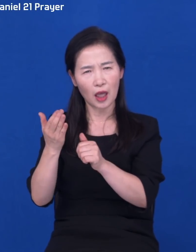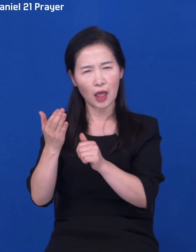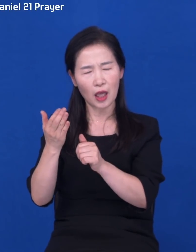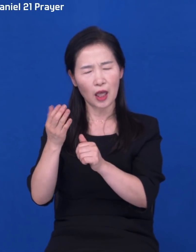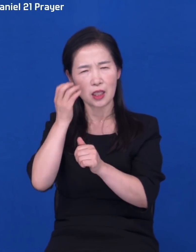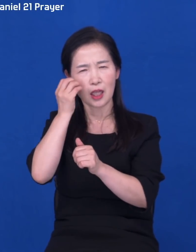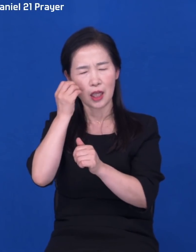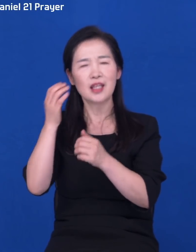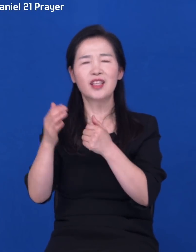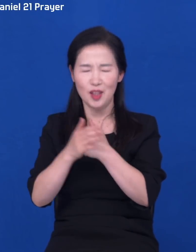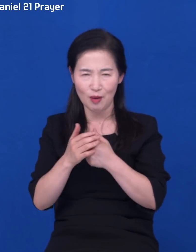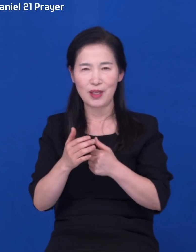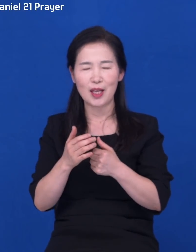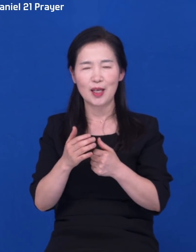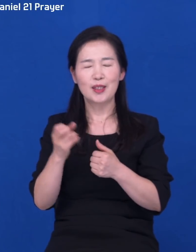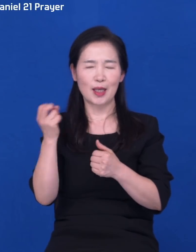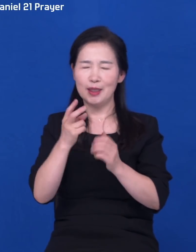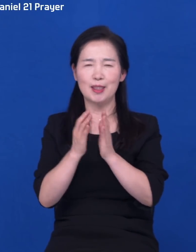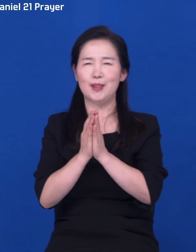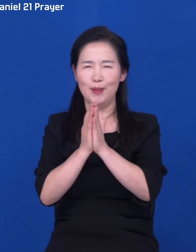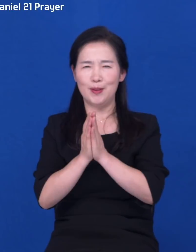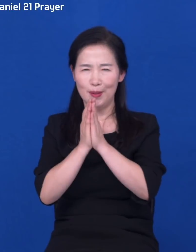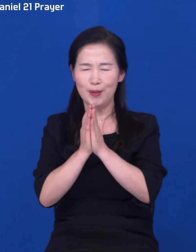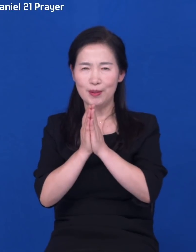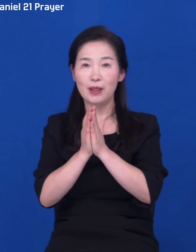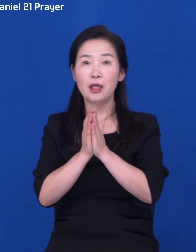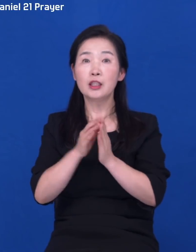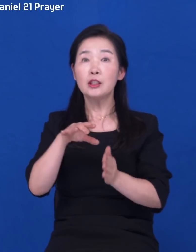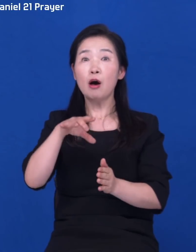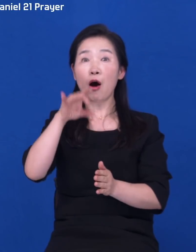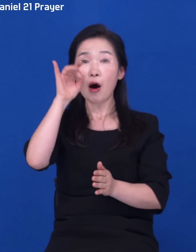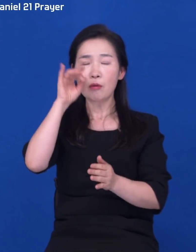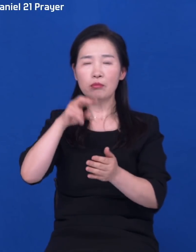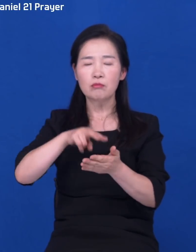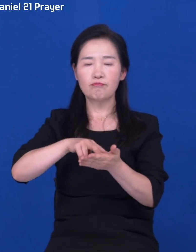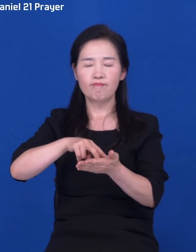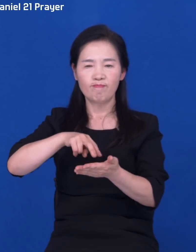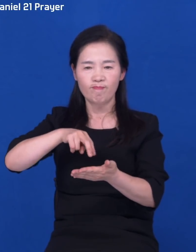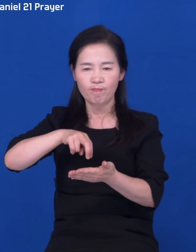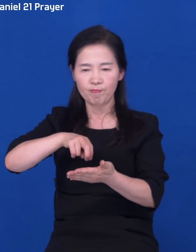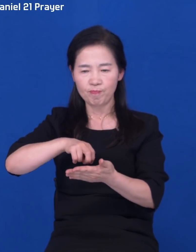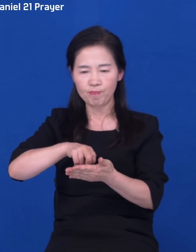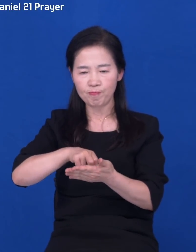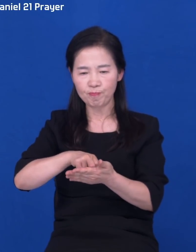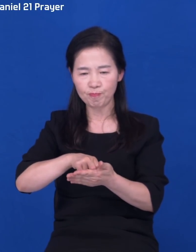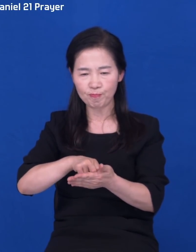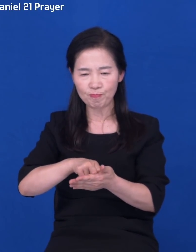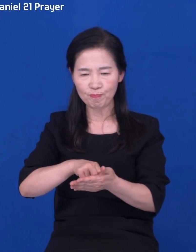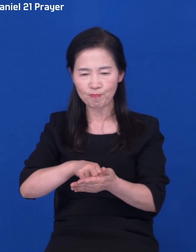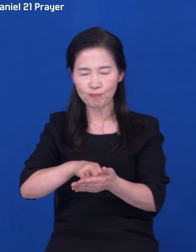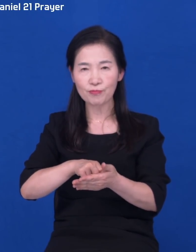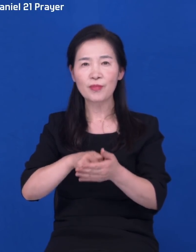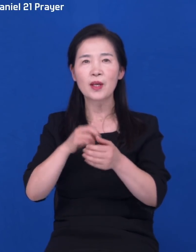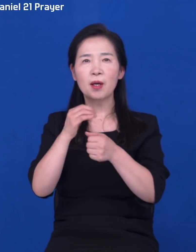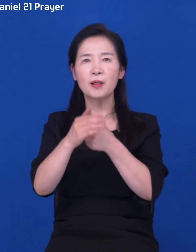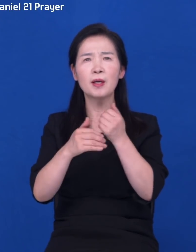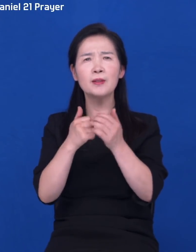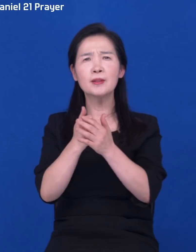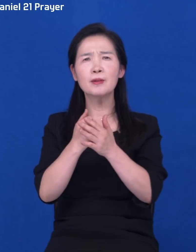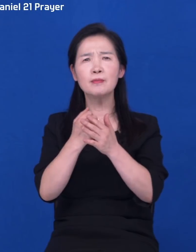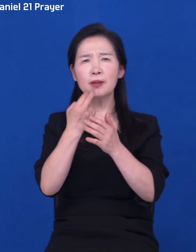그래서 하나님한테 기도를 딱 드렸어요. 무릎을 정말 정자세로 처음으로 무릎을 딱 꿇고 앉아서 하나님 살아